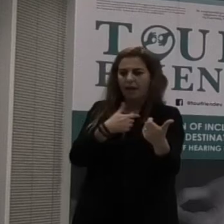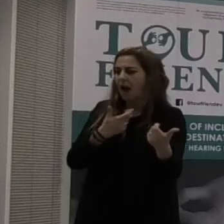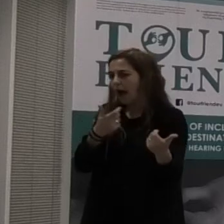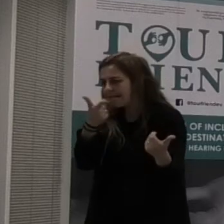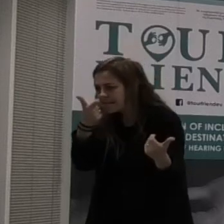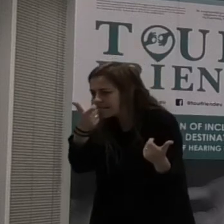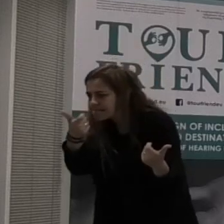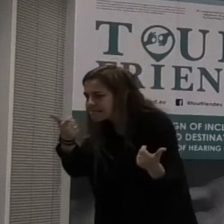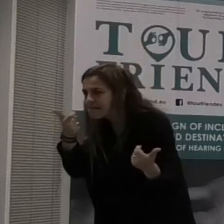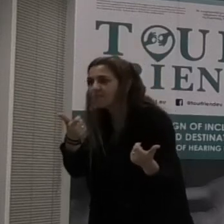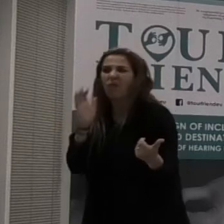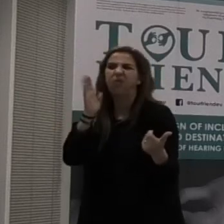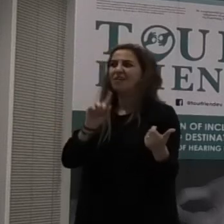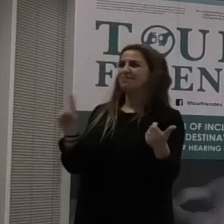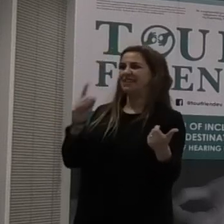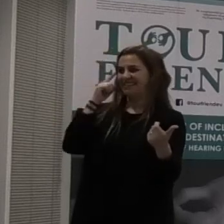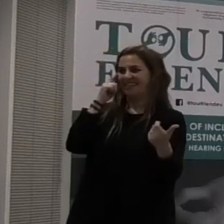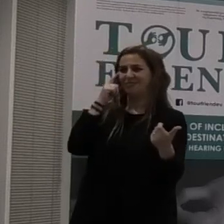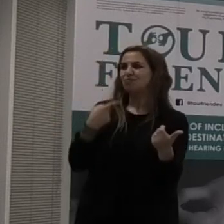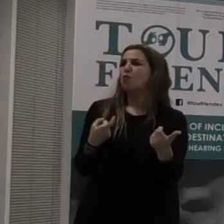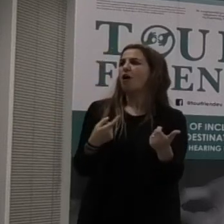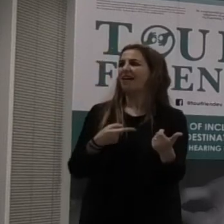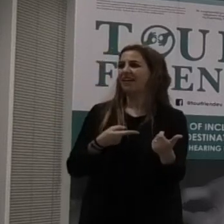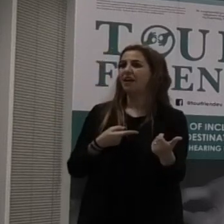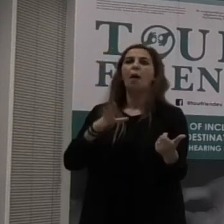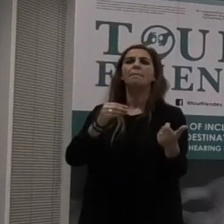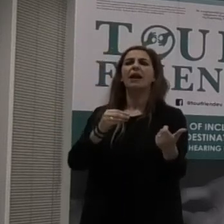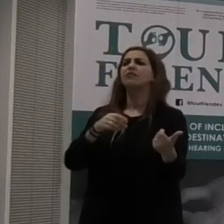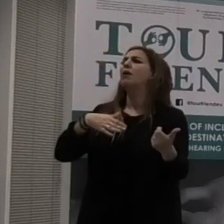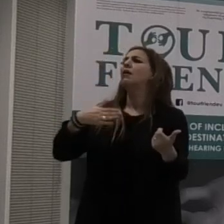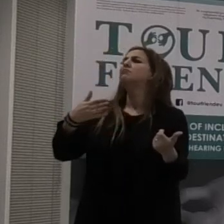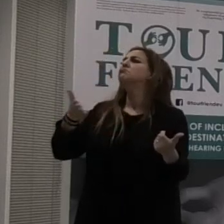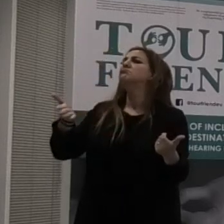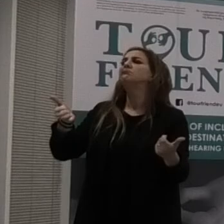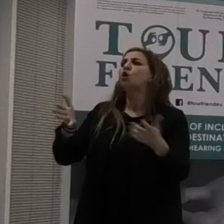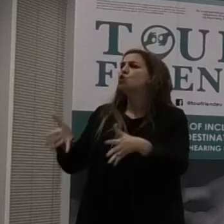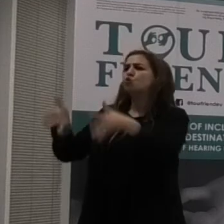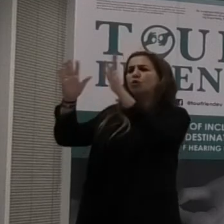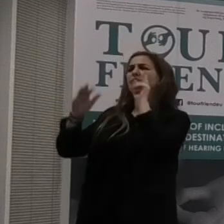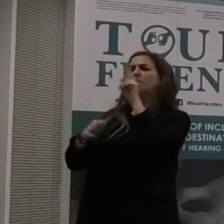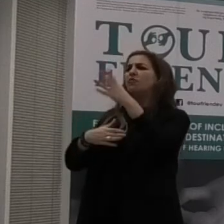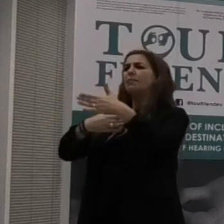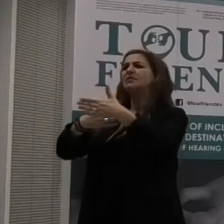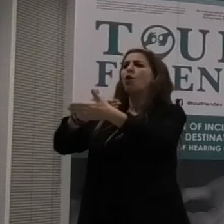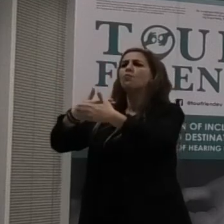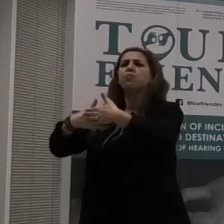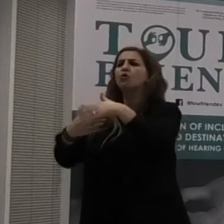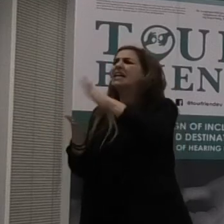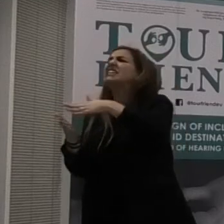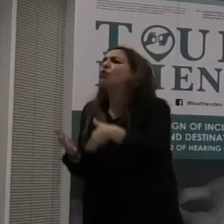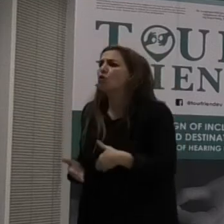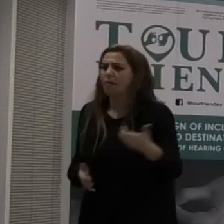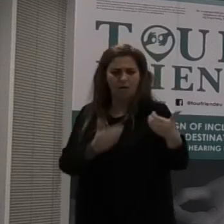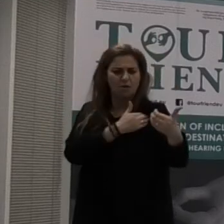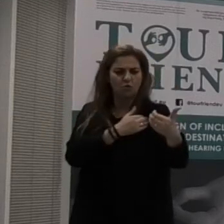να πει για παράδειγμα τι χρώμα είναι η πόρτα του τάδε εκτηρίου και μέσα από αυτό το πράγμα να κερδίσει